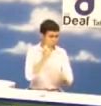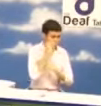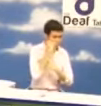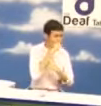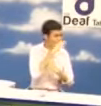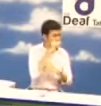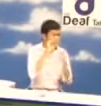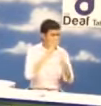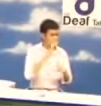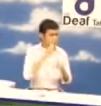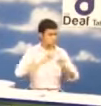าก ขอบคุณค่ะสวัสดีค่ะ